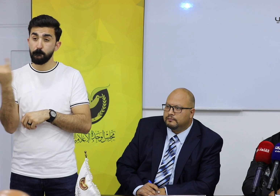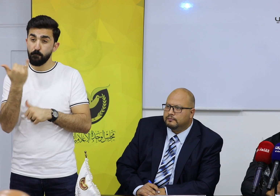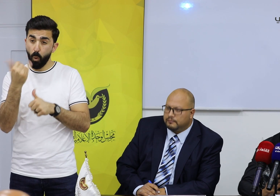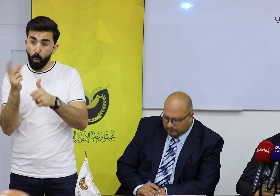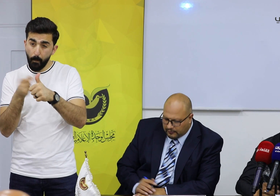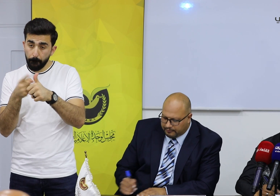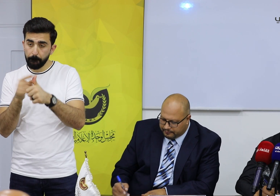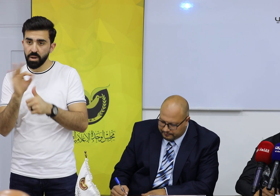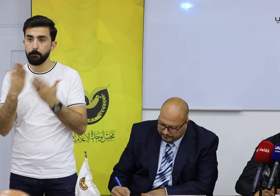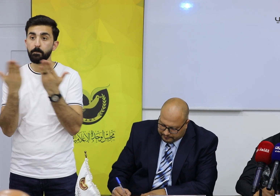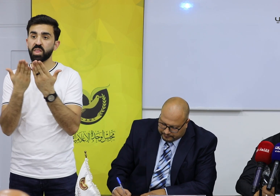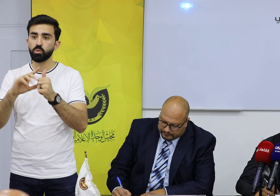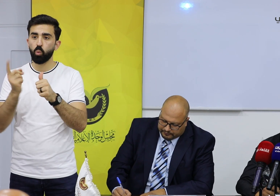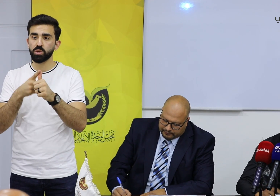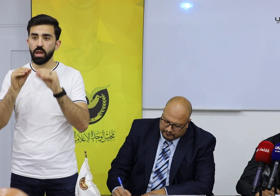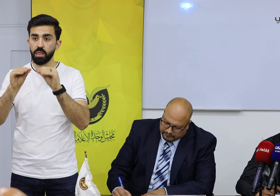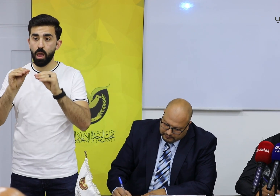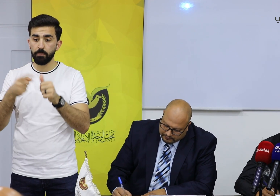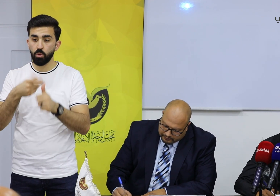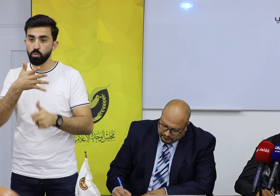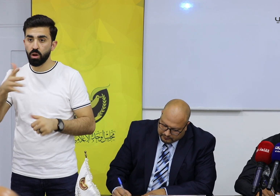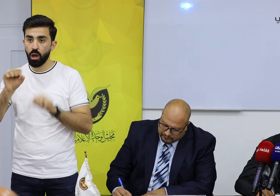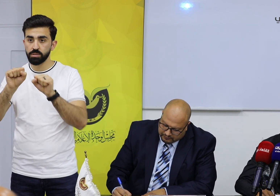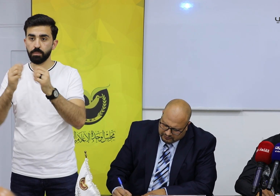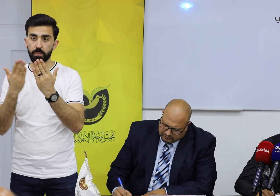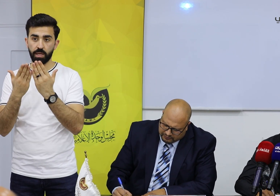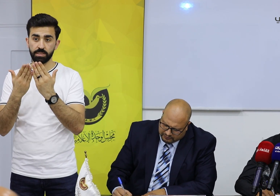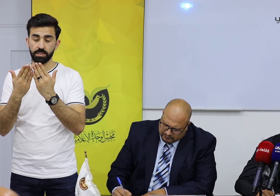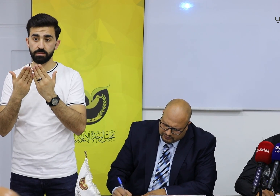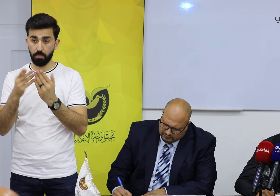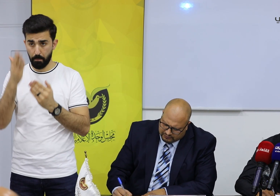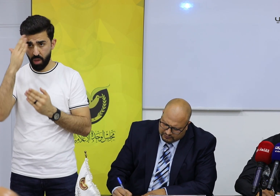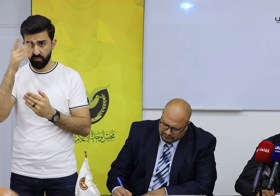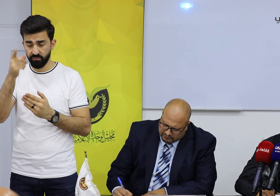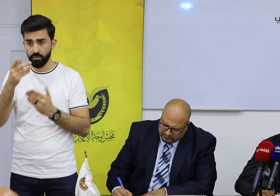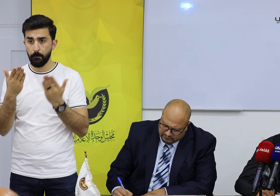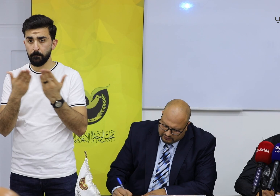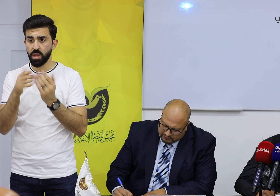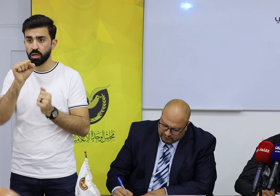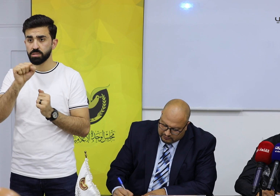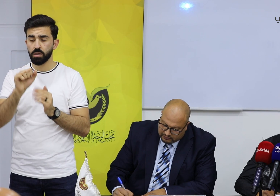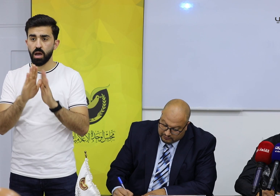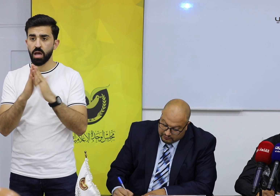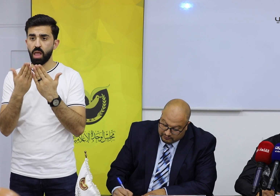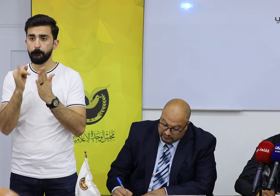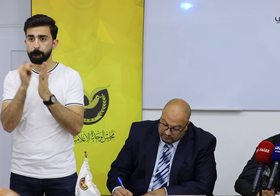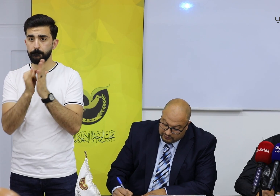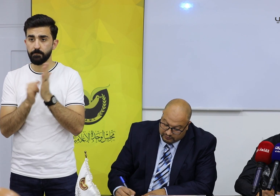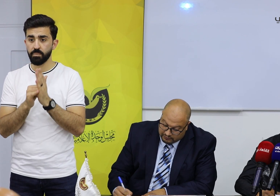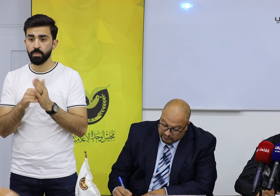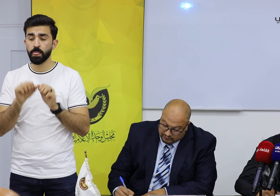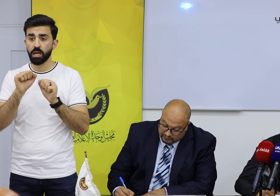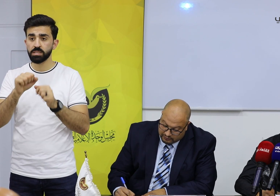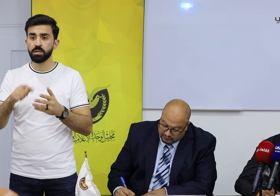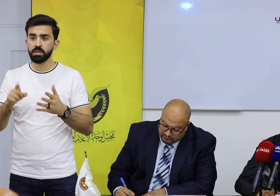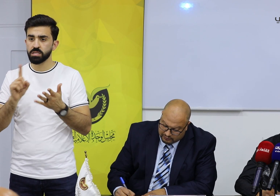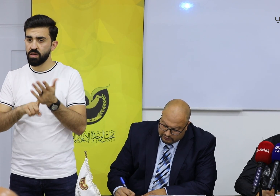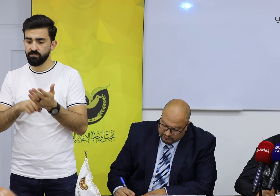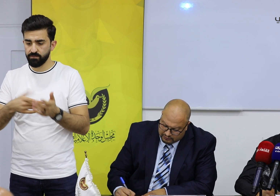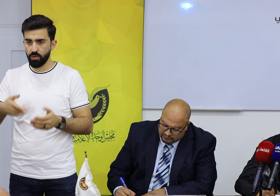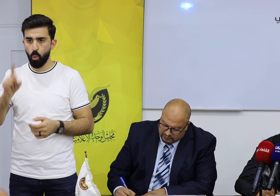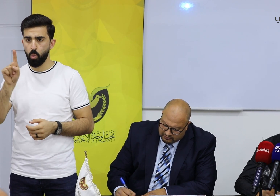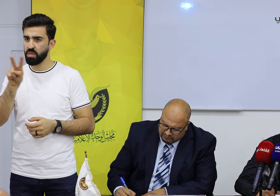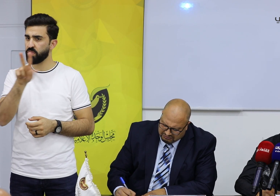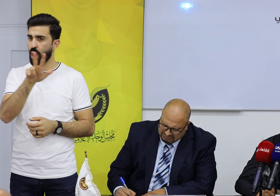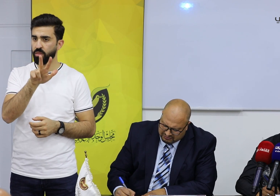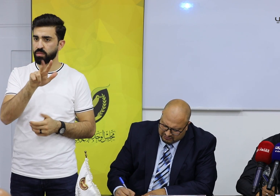التعليم والتعليم، يعني عندك المناهج اللي من وزاره التعليم والتعليم مقرره للصفوف الابتدائيه